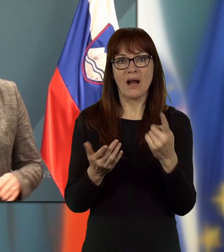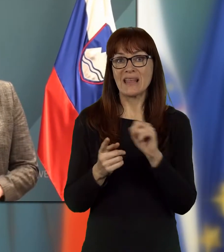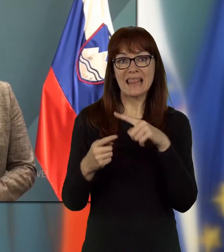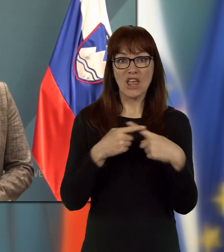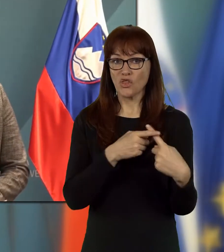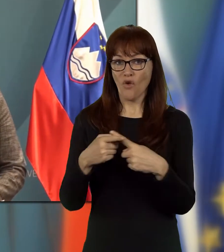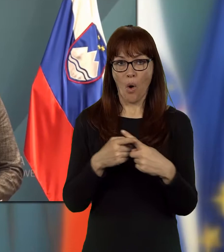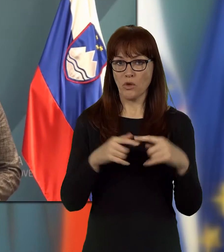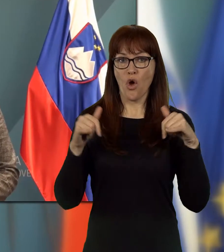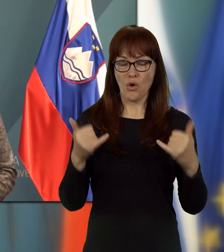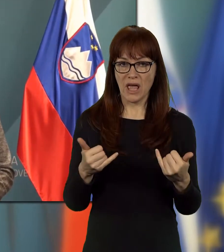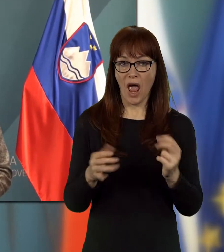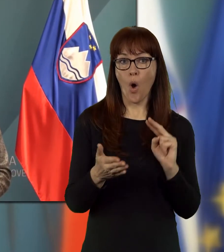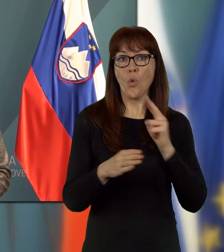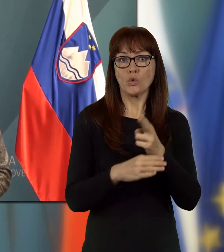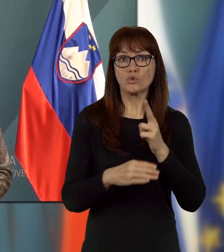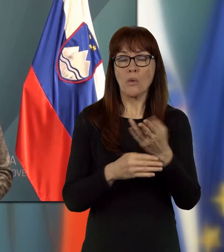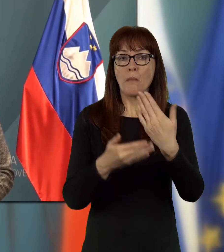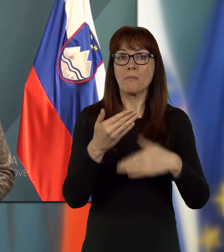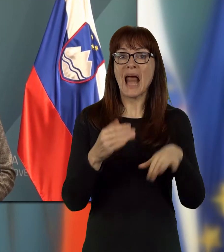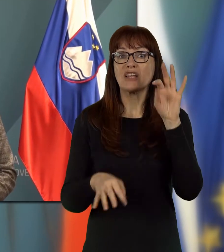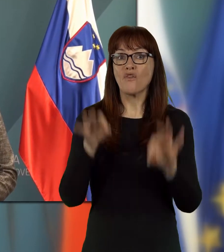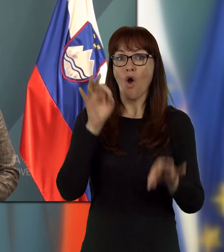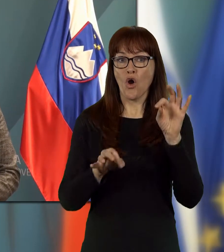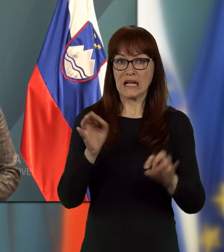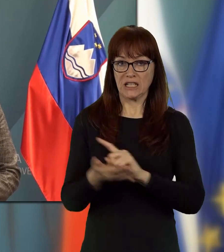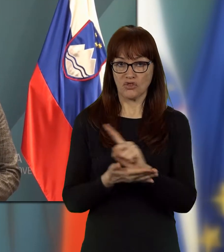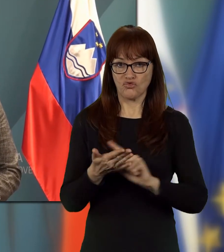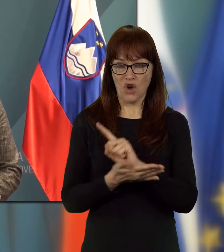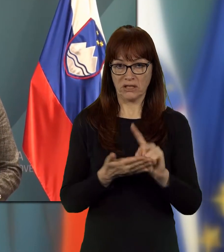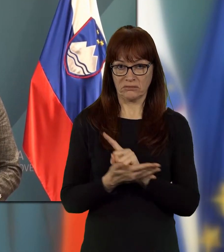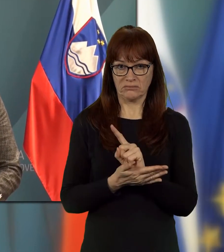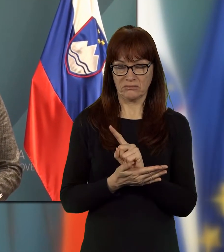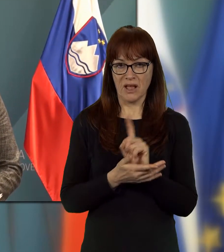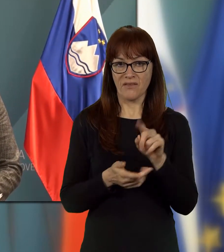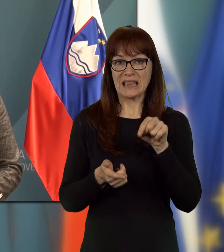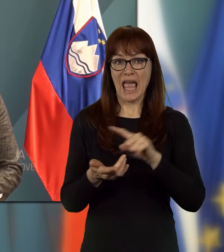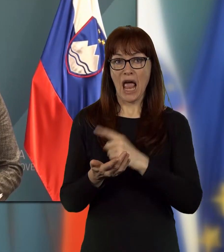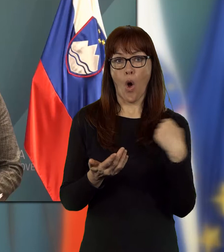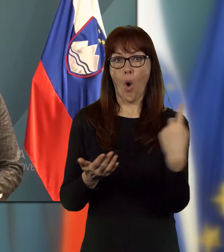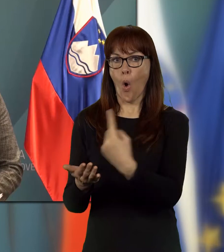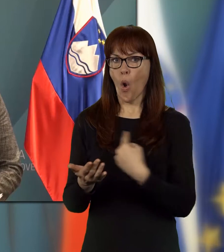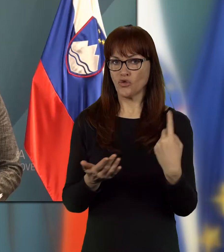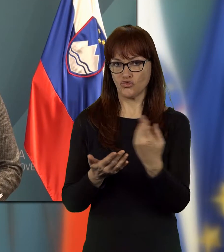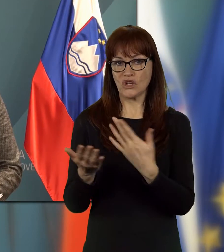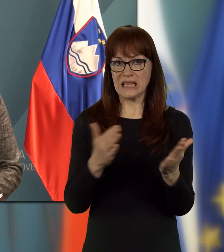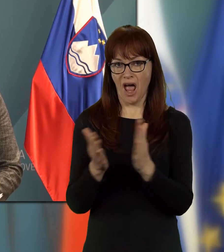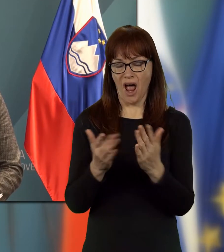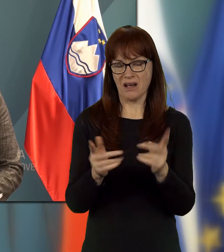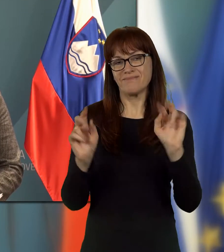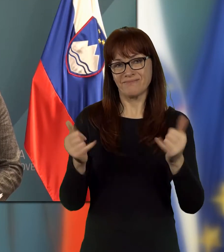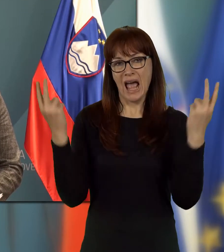Ja, nedvomno je, da vstopamo v predvolilni čas in v teh okoliščinah